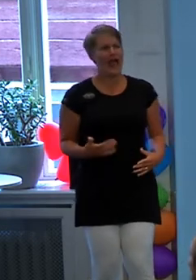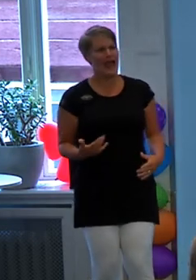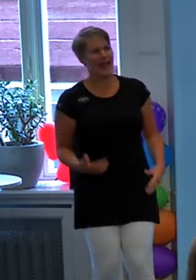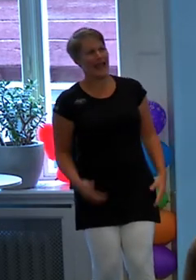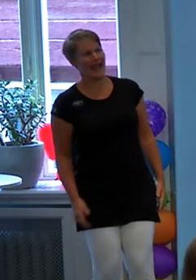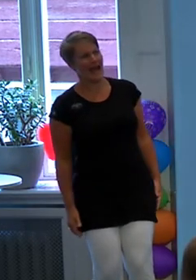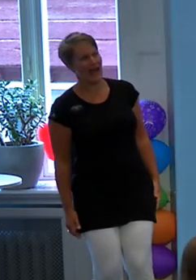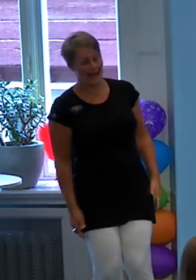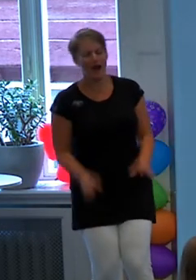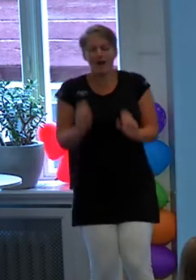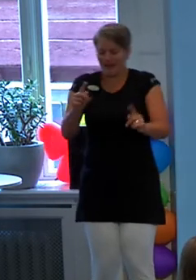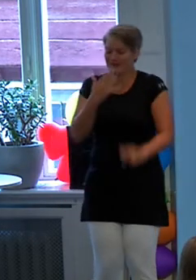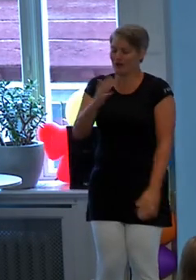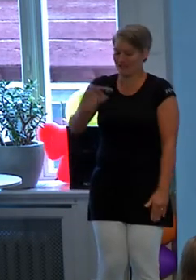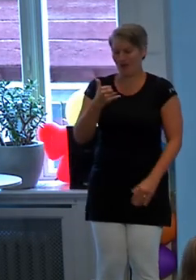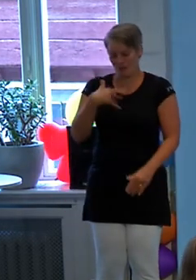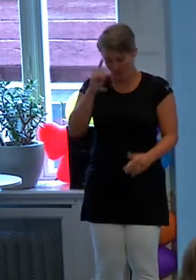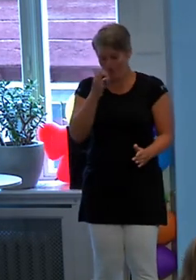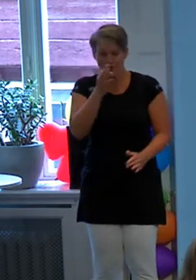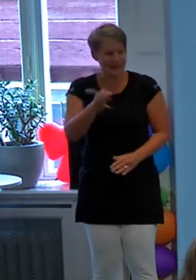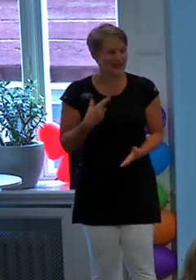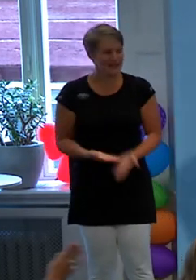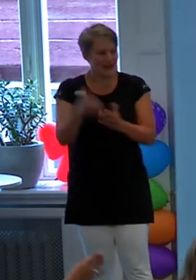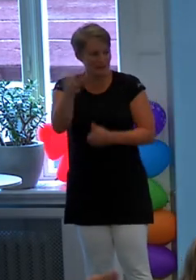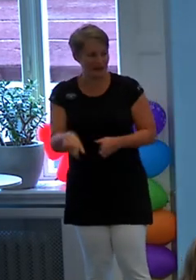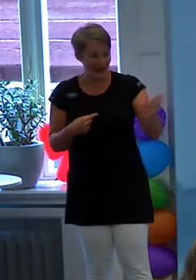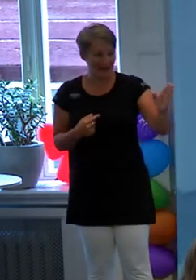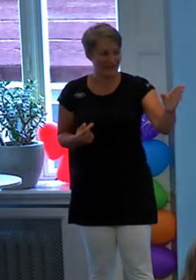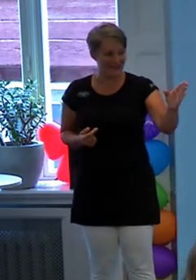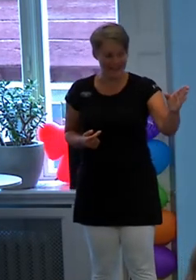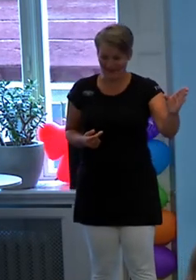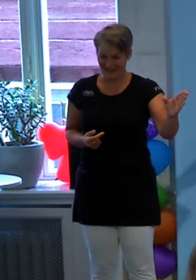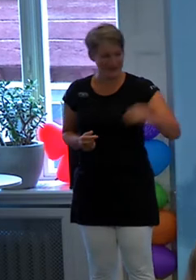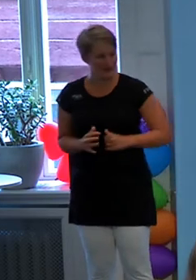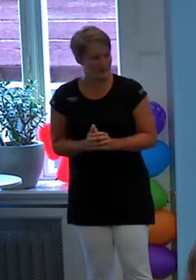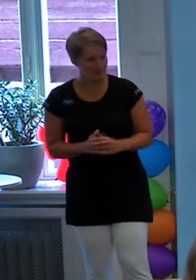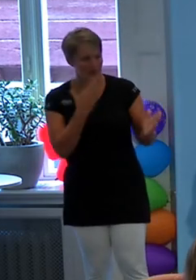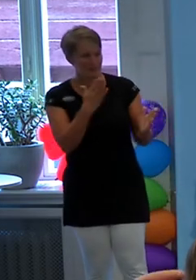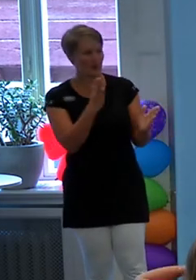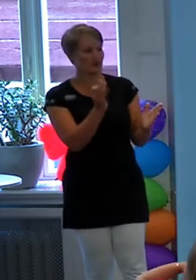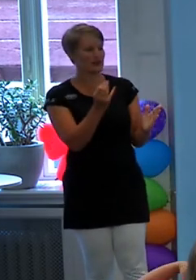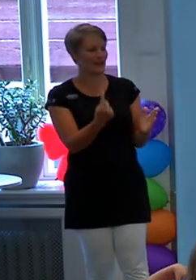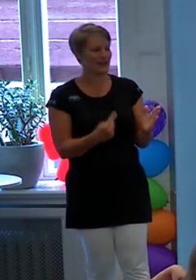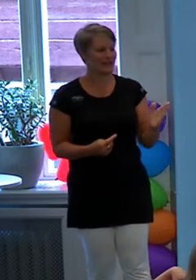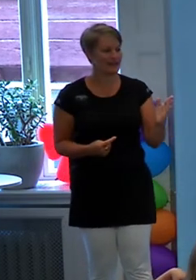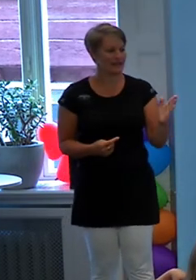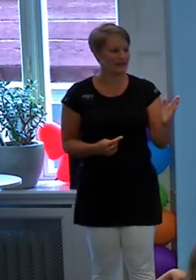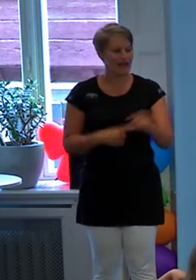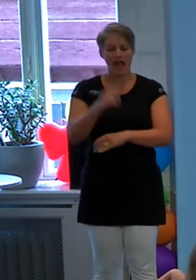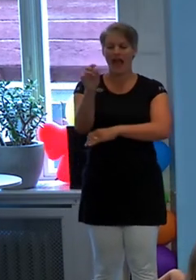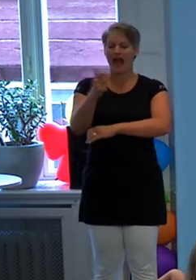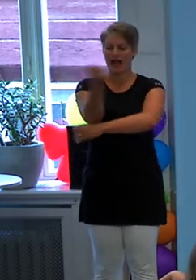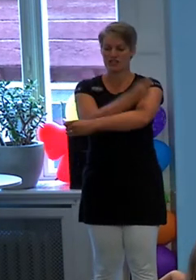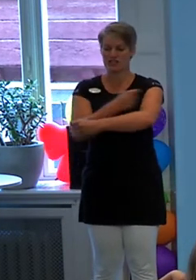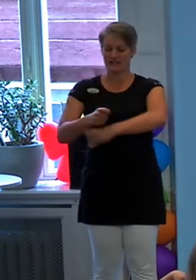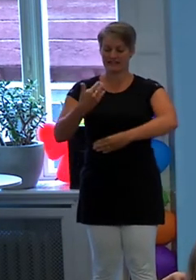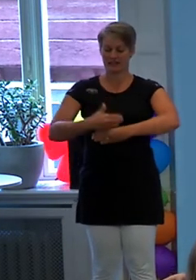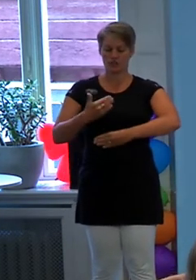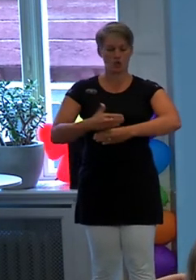Ja. Okej, okay. Jag fick svar på frågan, känner jag. Jag hjälper. Åh, titta! Nu. Mycket bra.